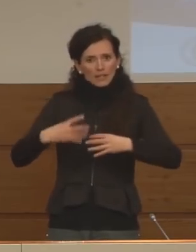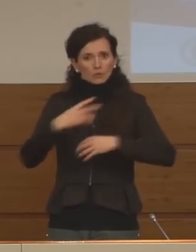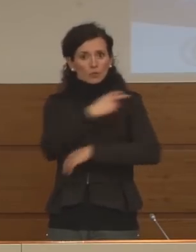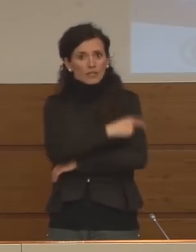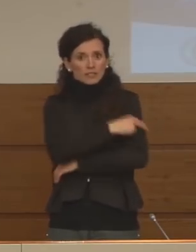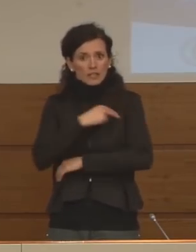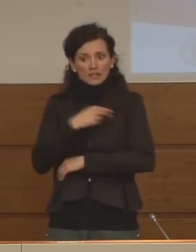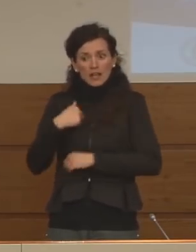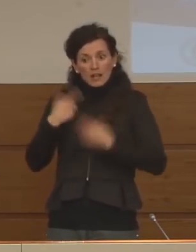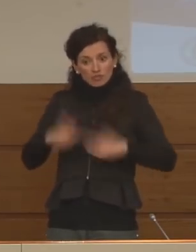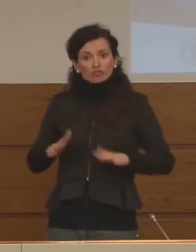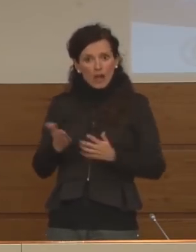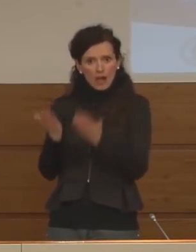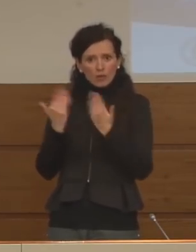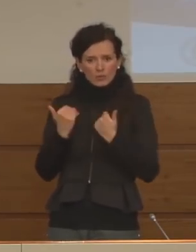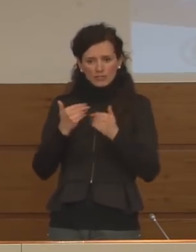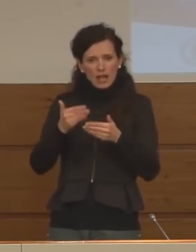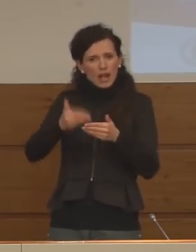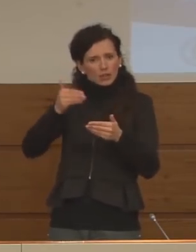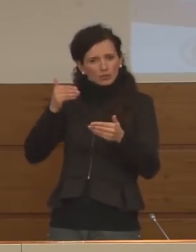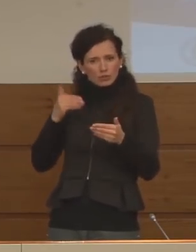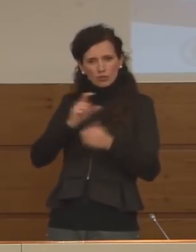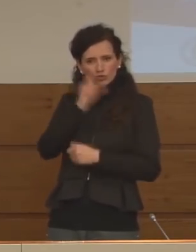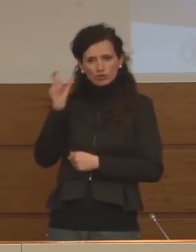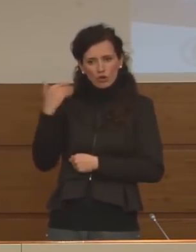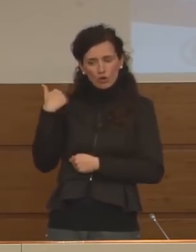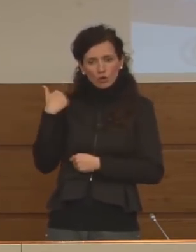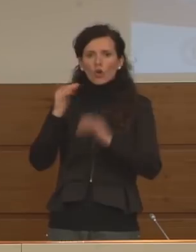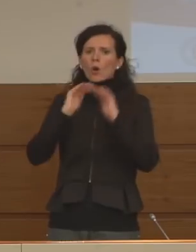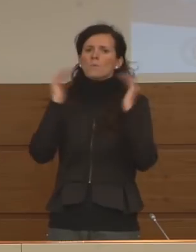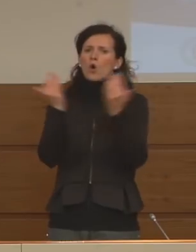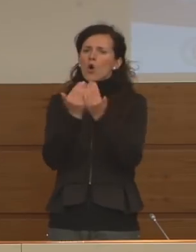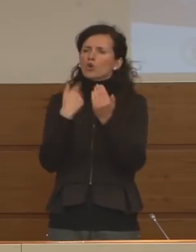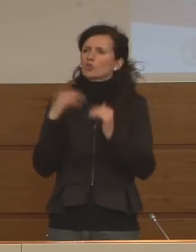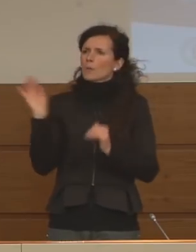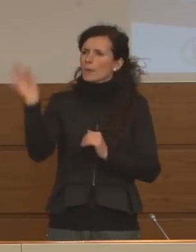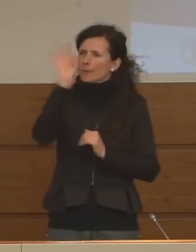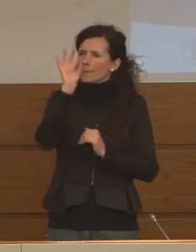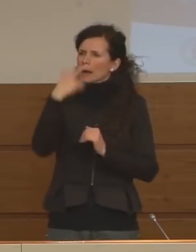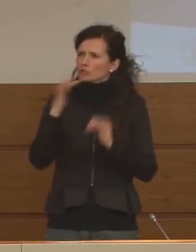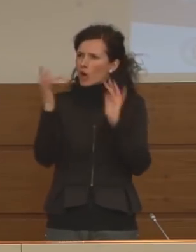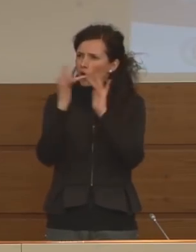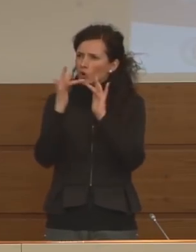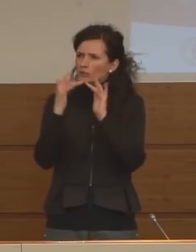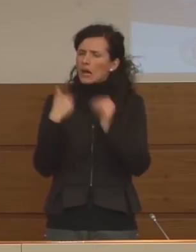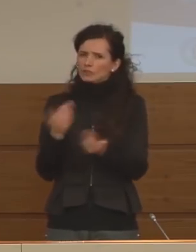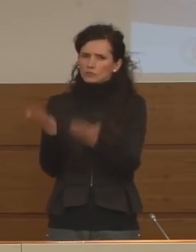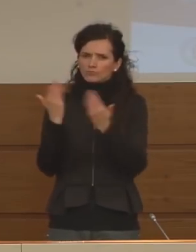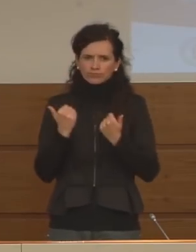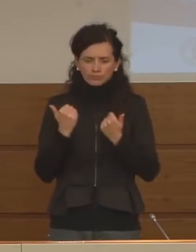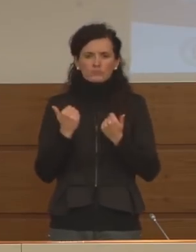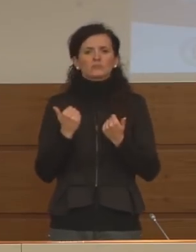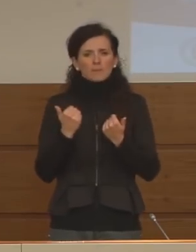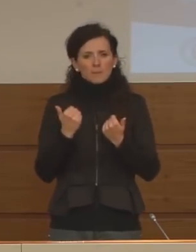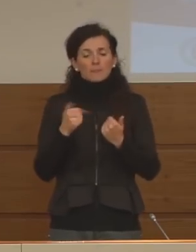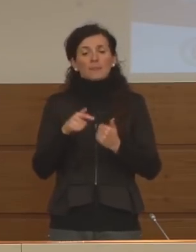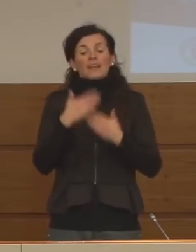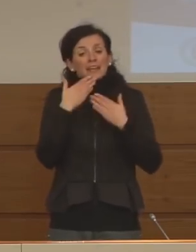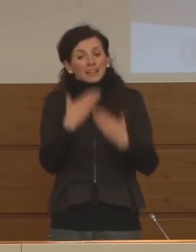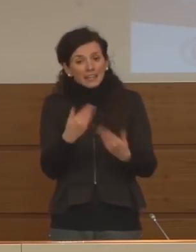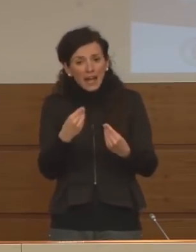abbiamo acquisito nei giorni precedenti in tutto il mondo anche grazie al decisivo contributo